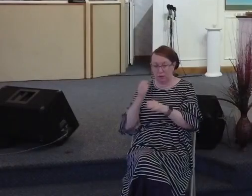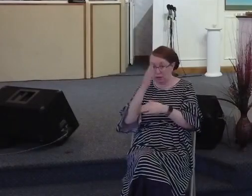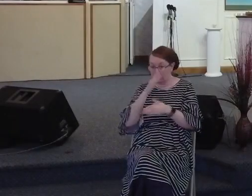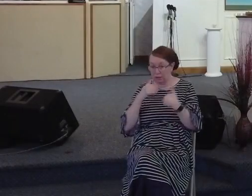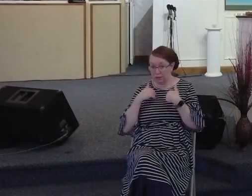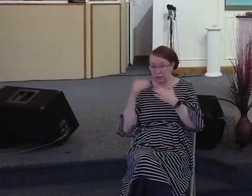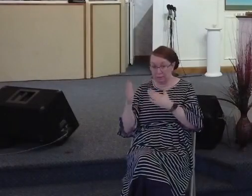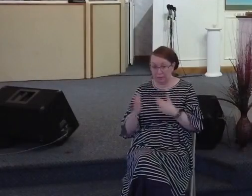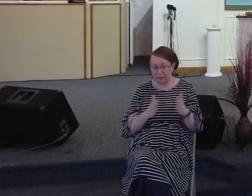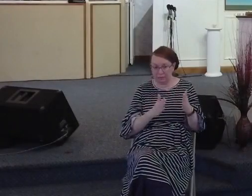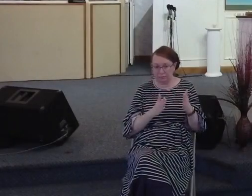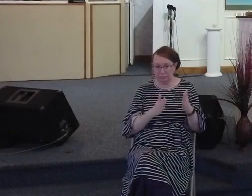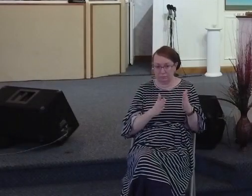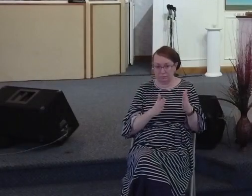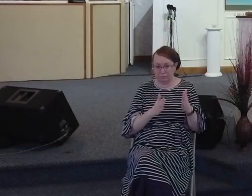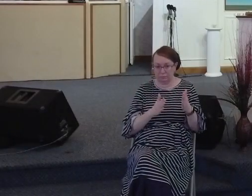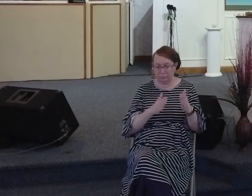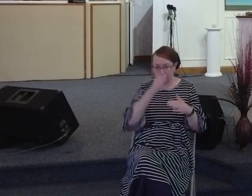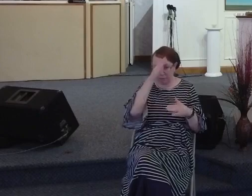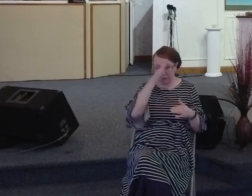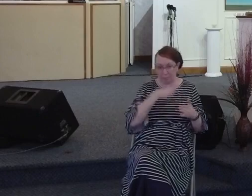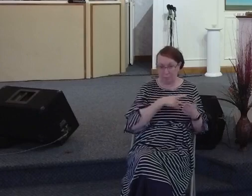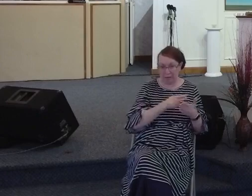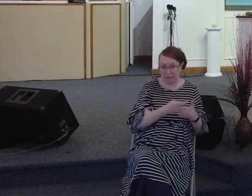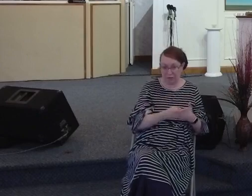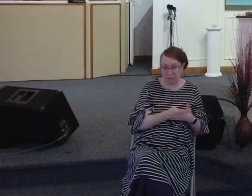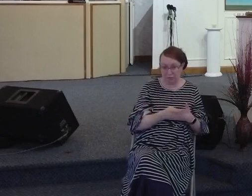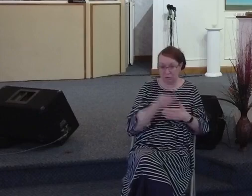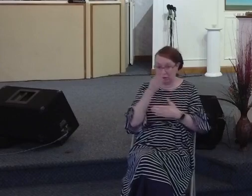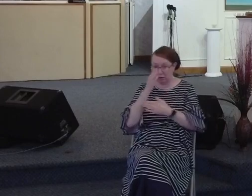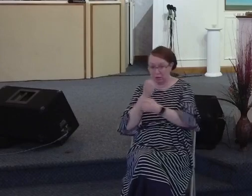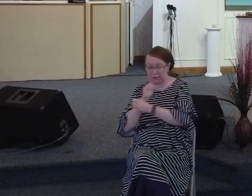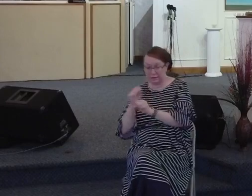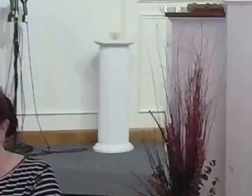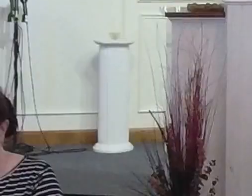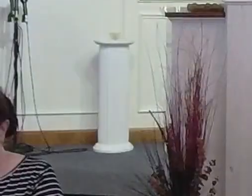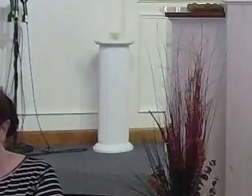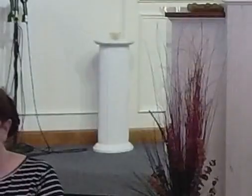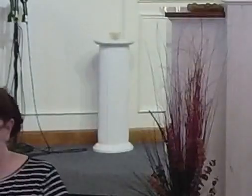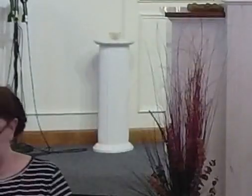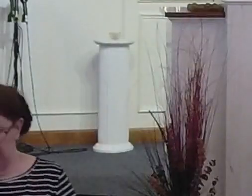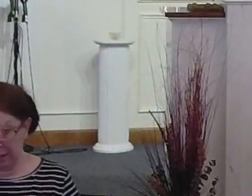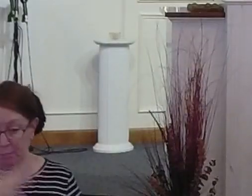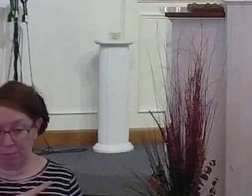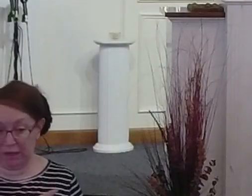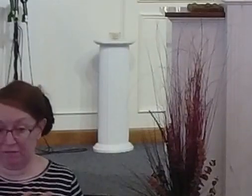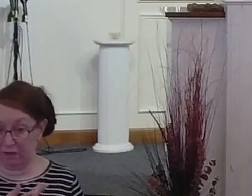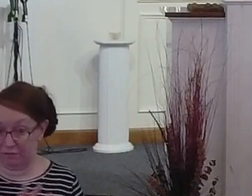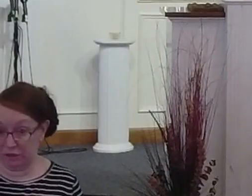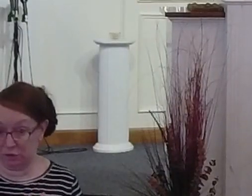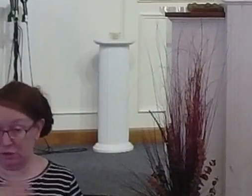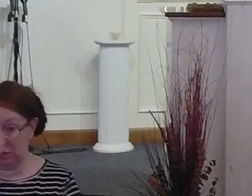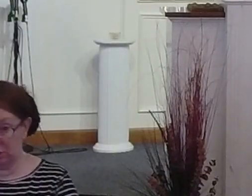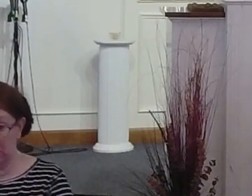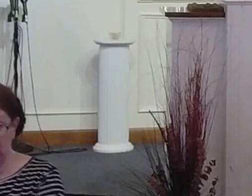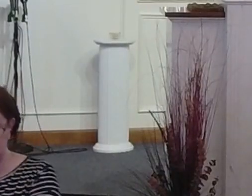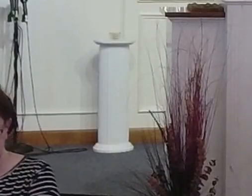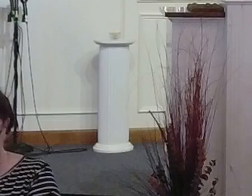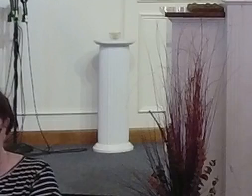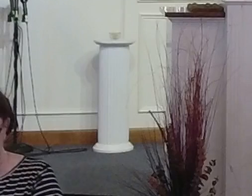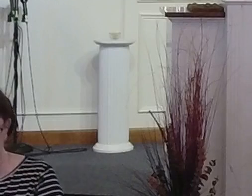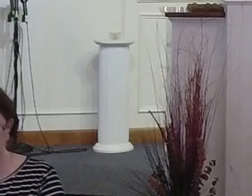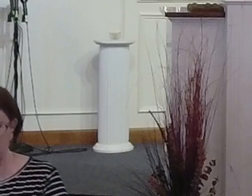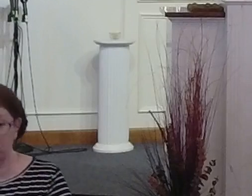con gracias de salvación. El hombre falló y Dios salvó. Dilo conmigo, el hombre falló y Dios